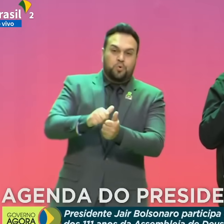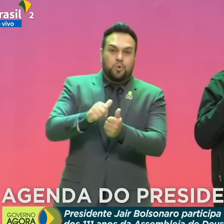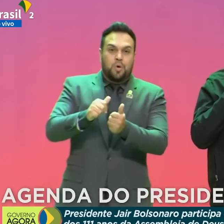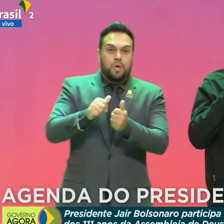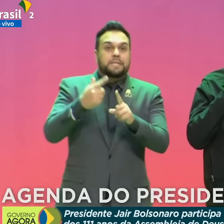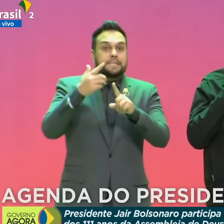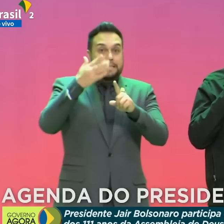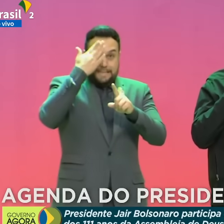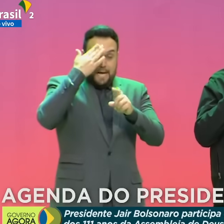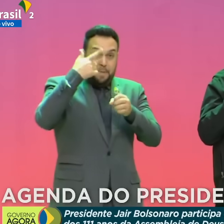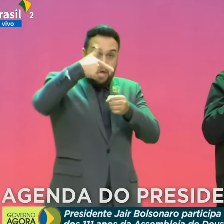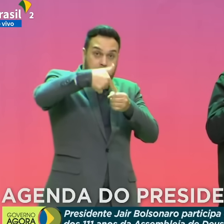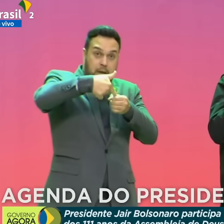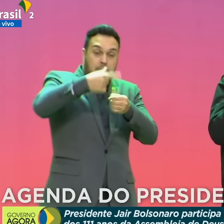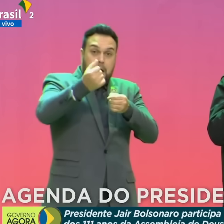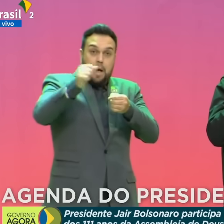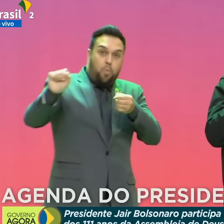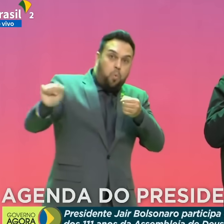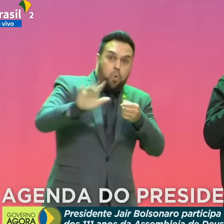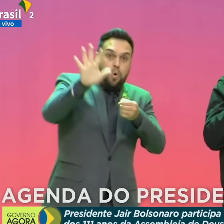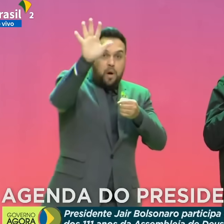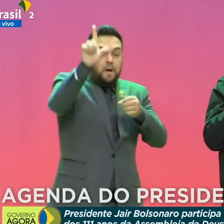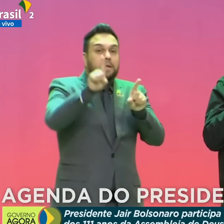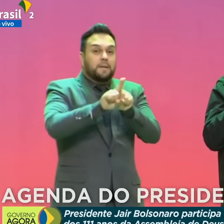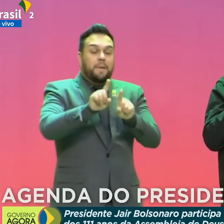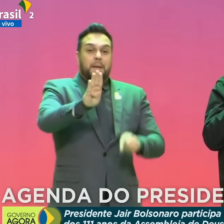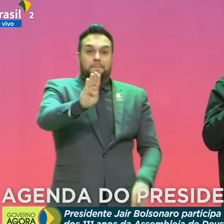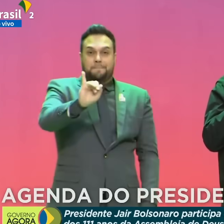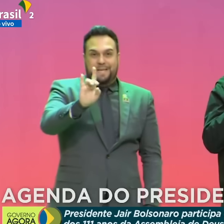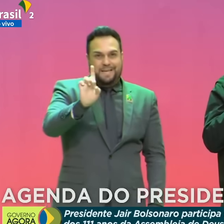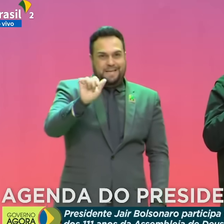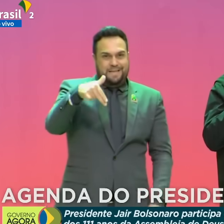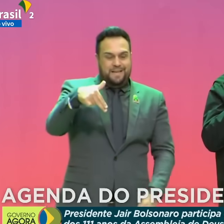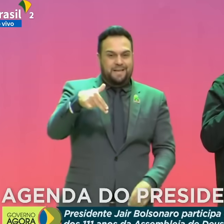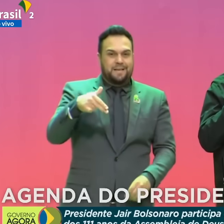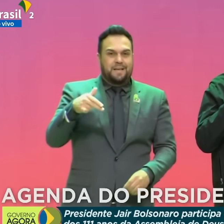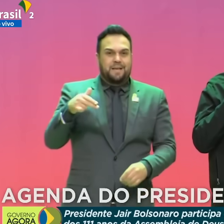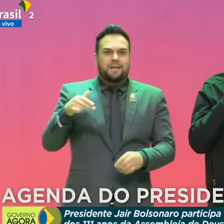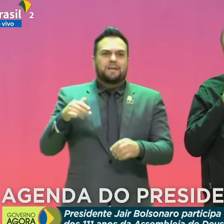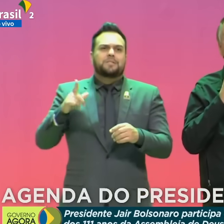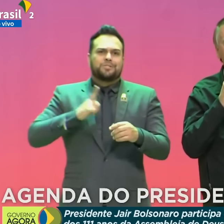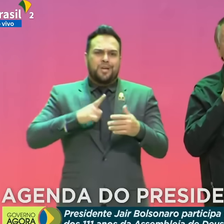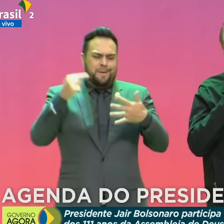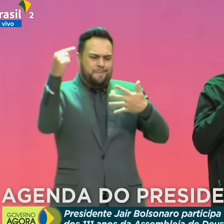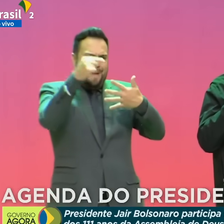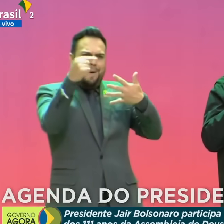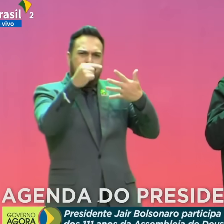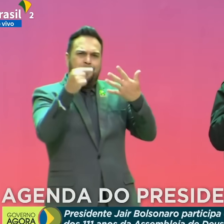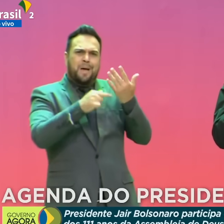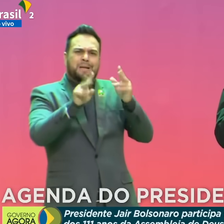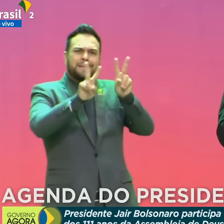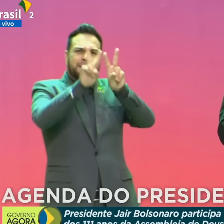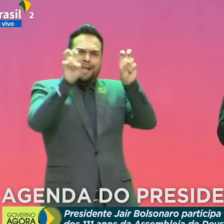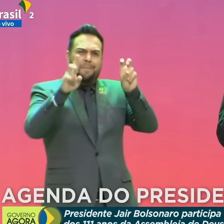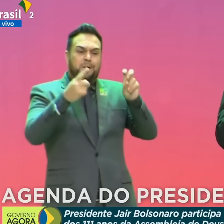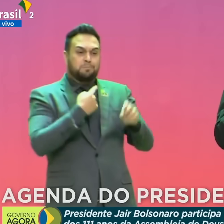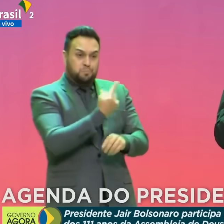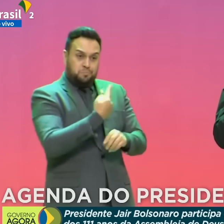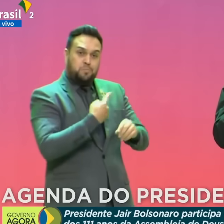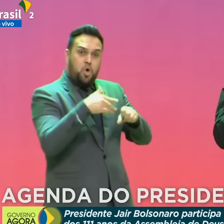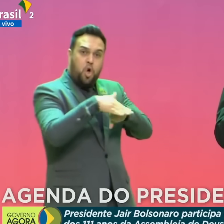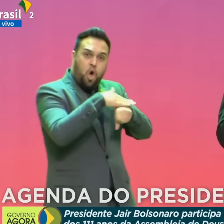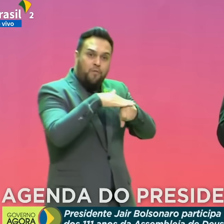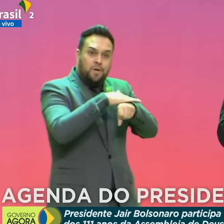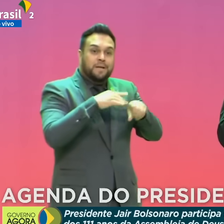combustíveis. E lá, com o Biden, tratamos os mais variados assuntos, assim como tratei